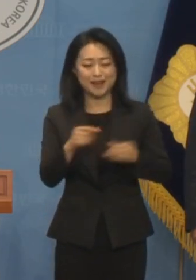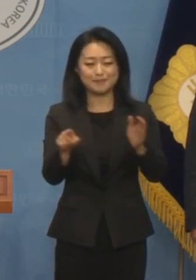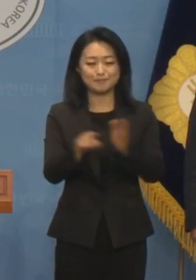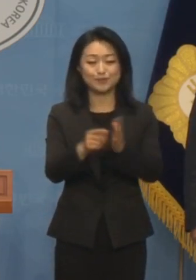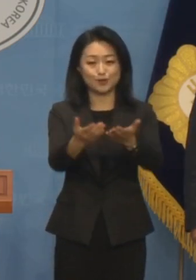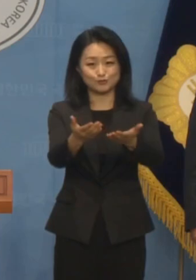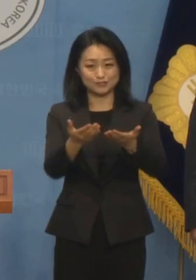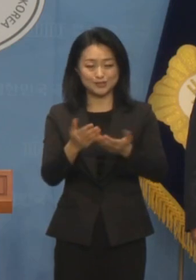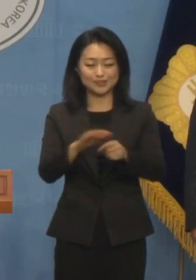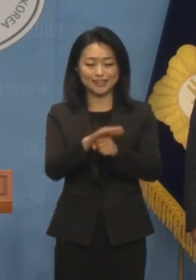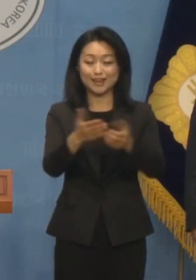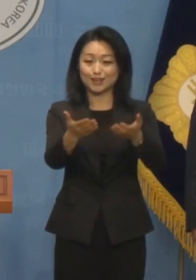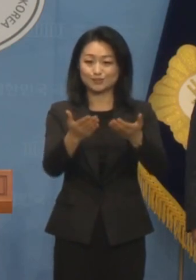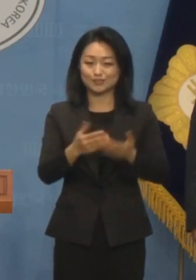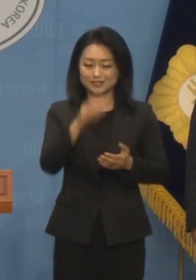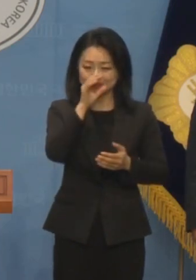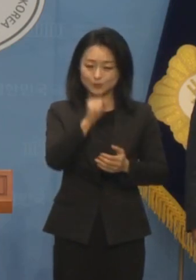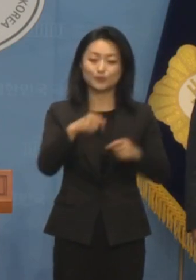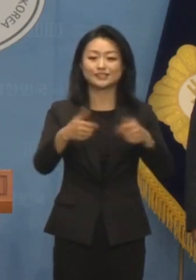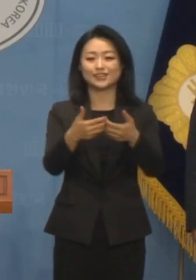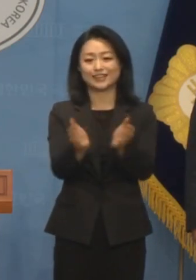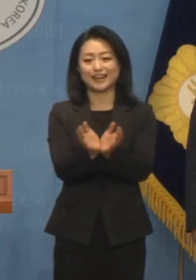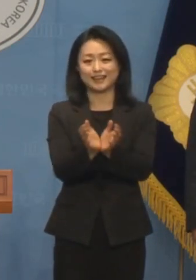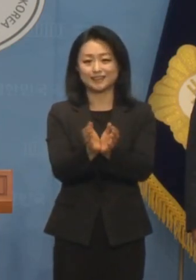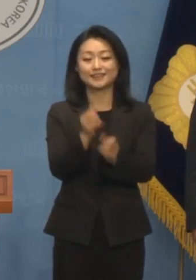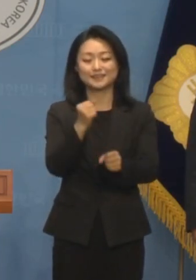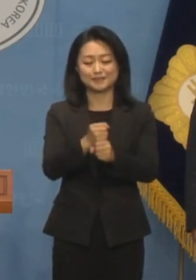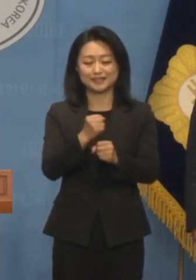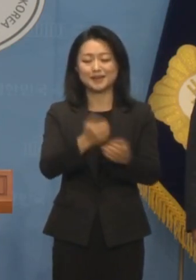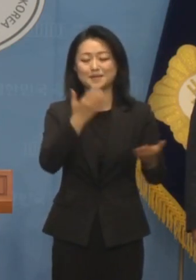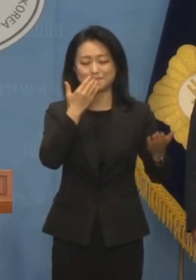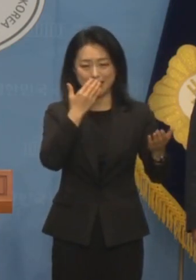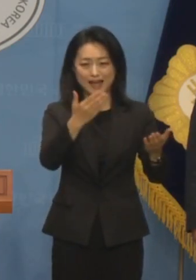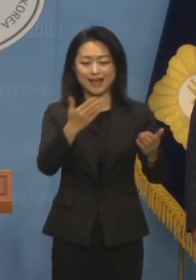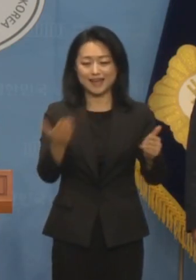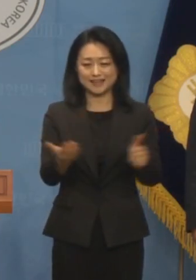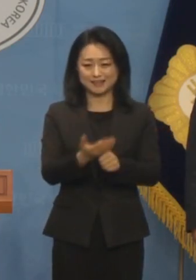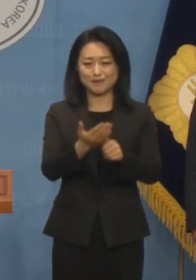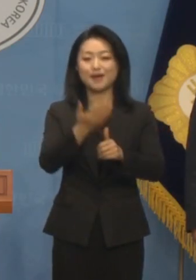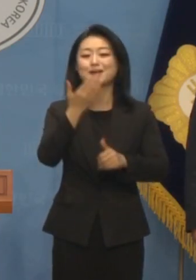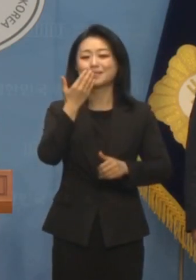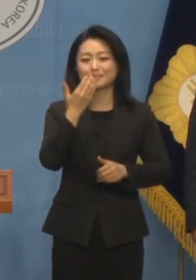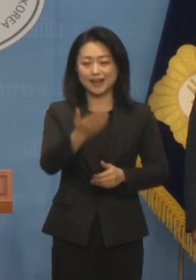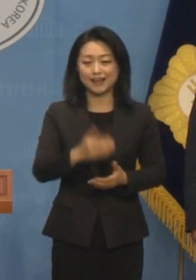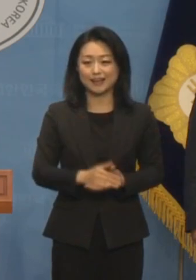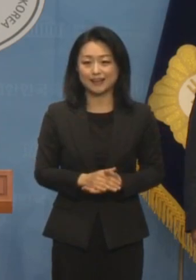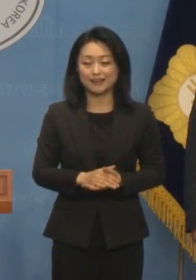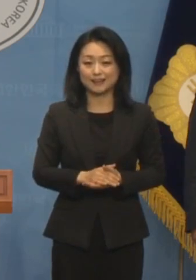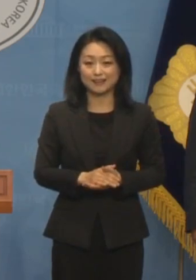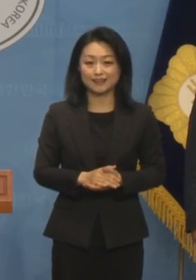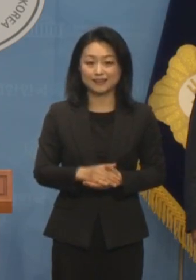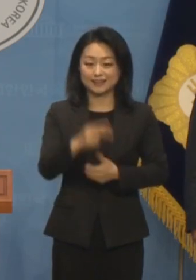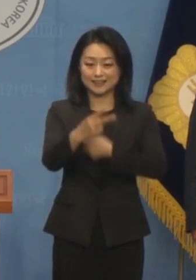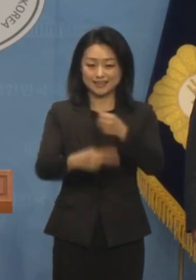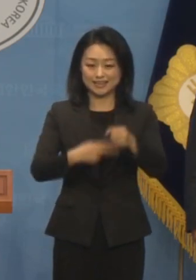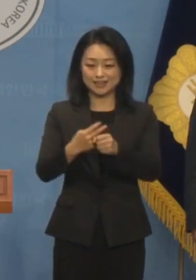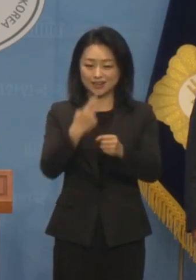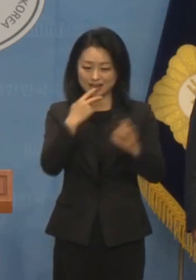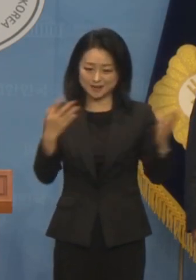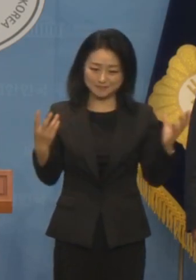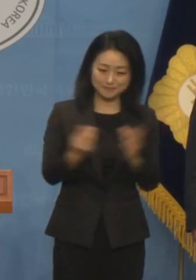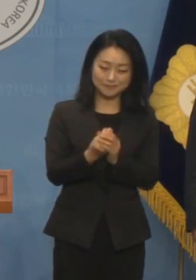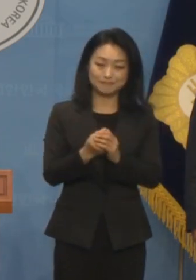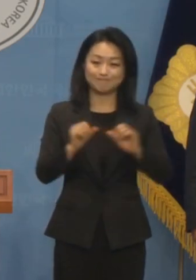있는, 사랑할 수 있는 정당으로 기본소득당을 키워내겠습니다. 다음 2년 성실하게